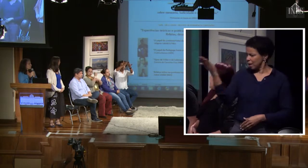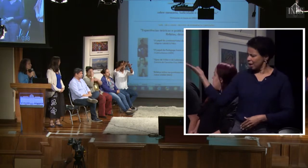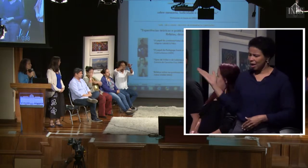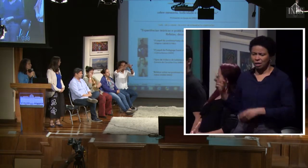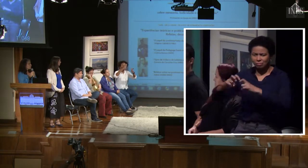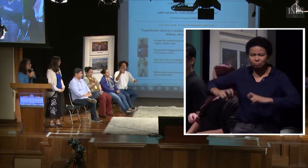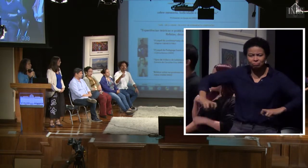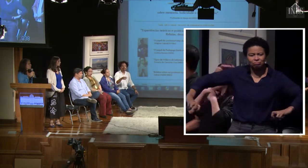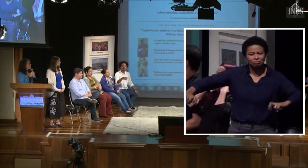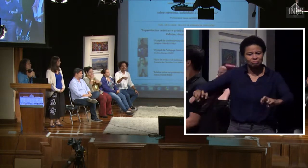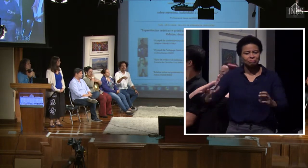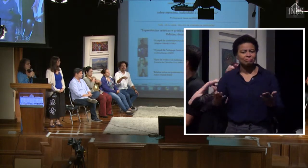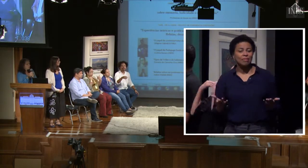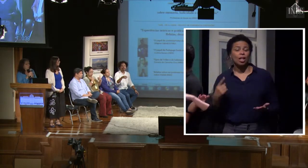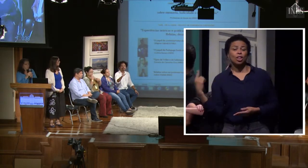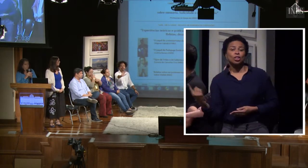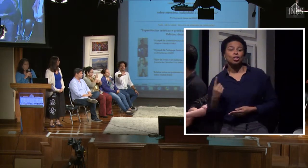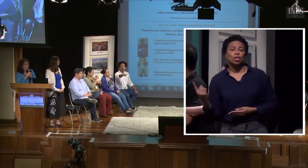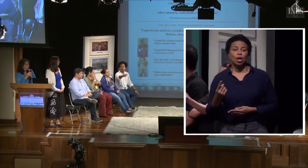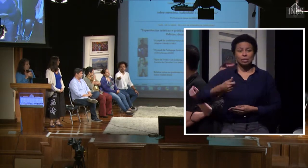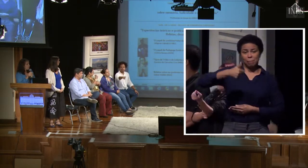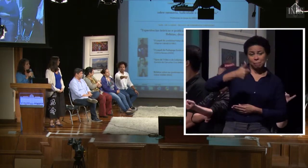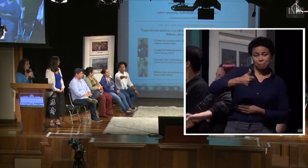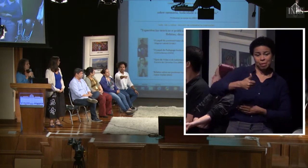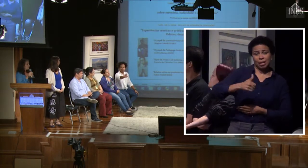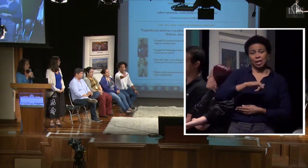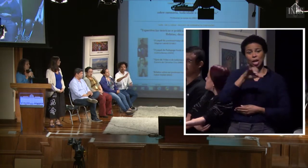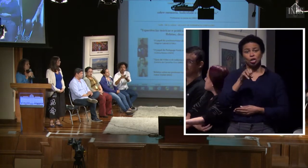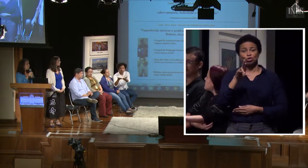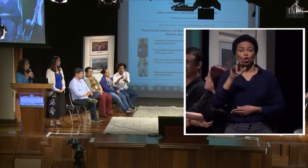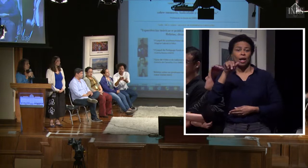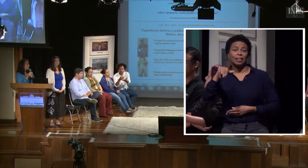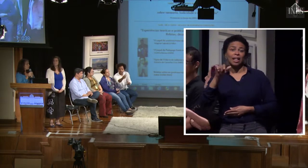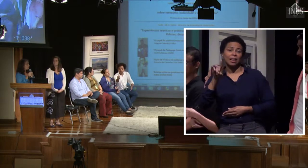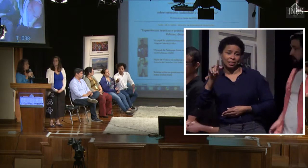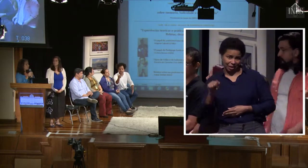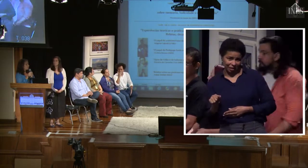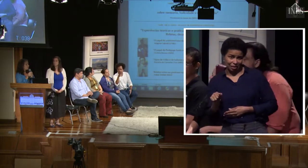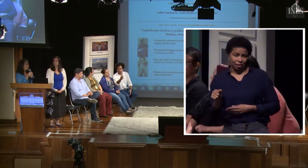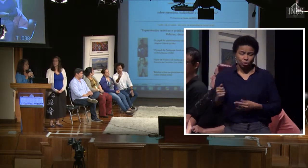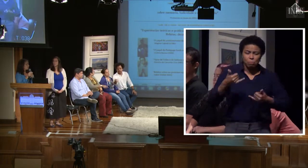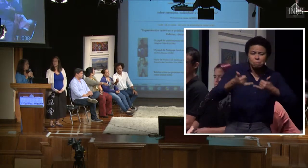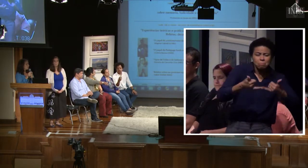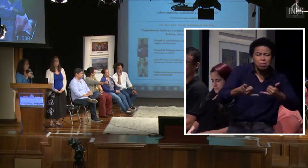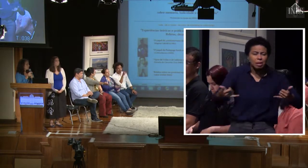Nós idealizamos a primeira jornada do Brincar a partir da pergunta como era a brincadeira quando vocês eram